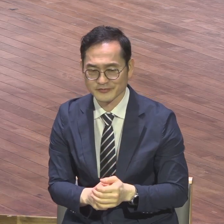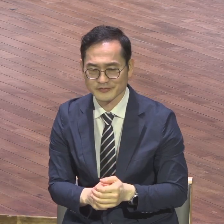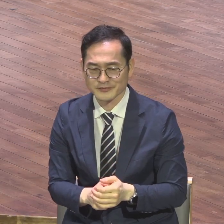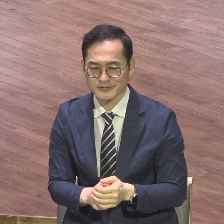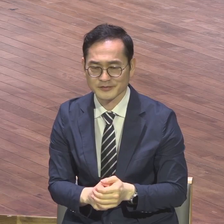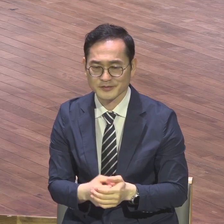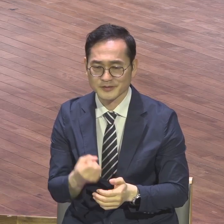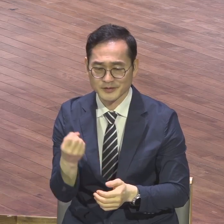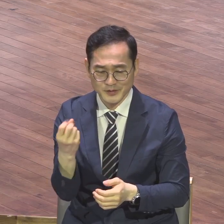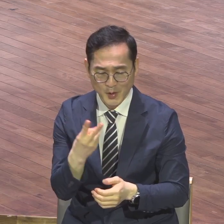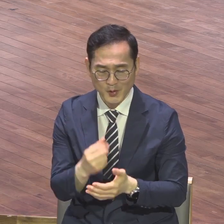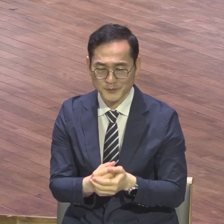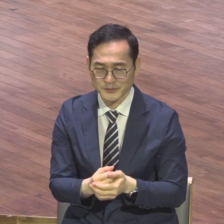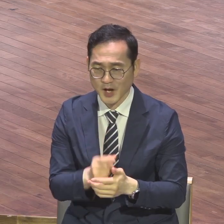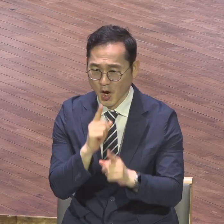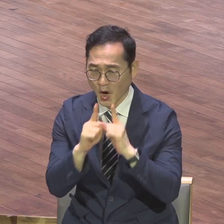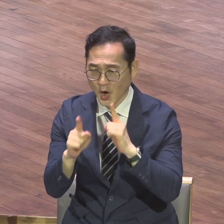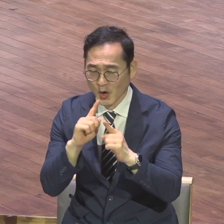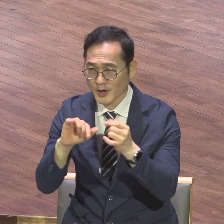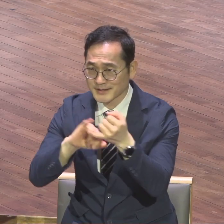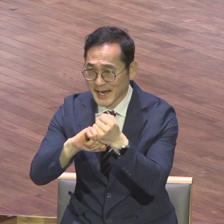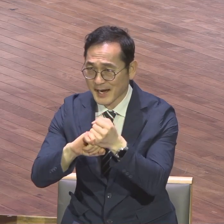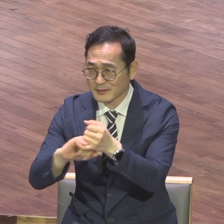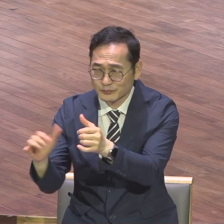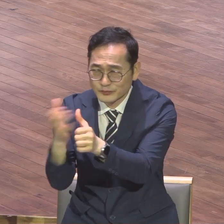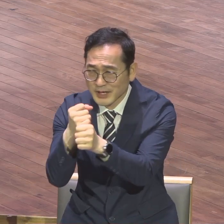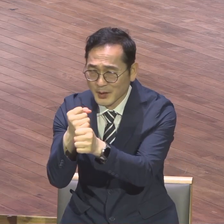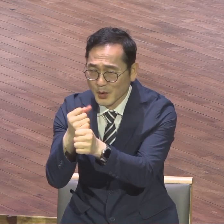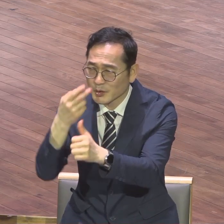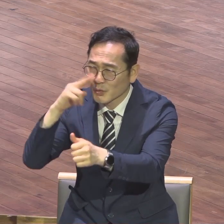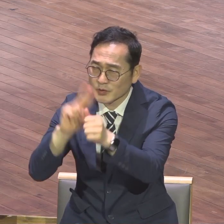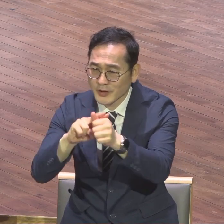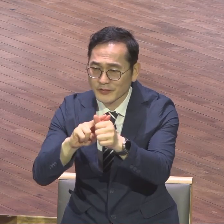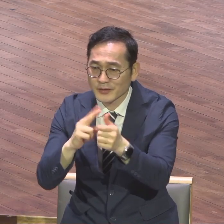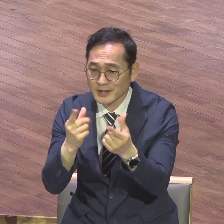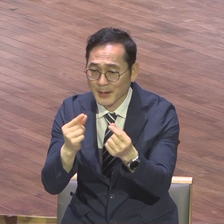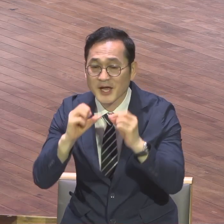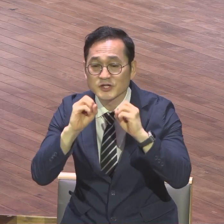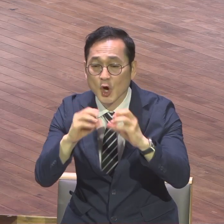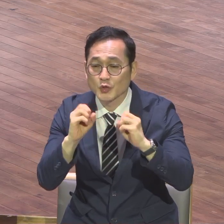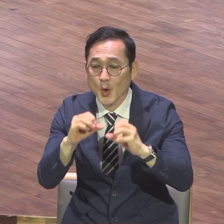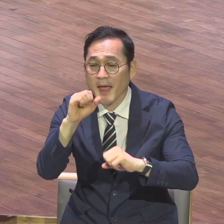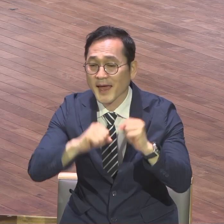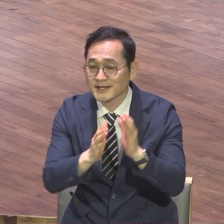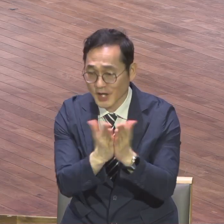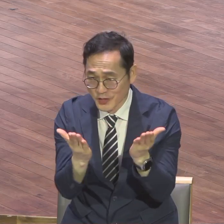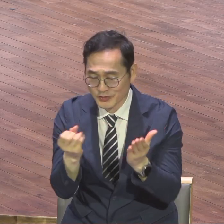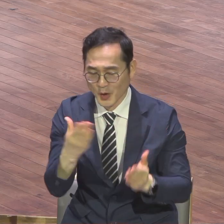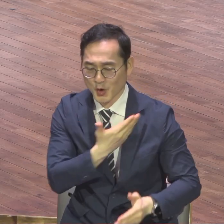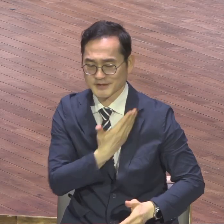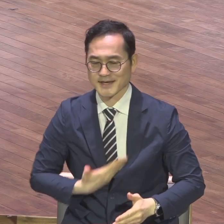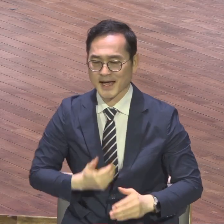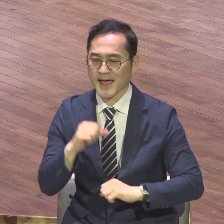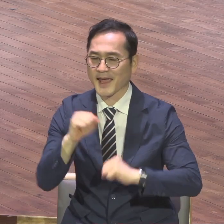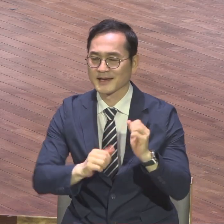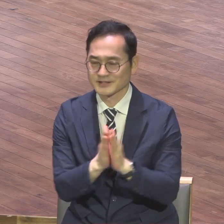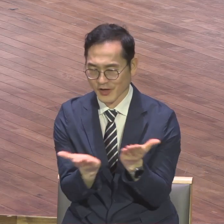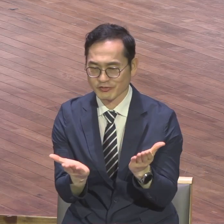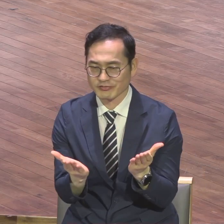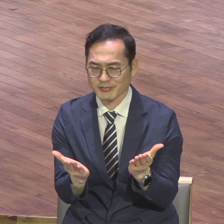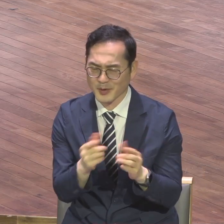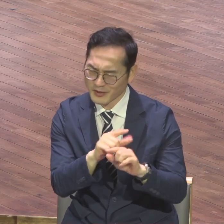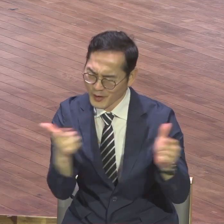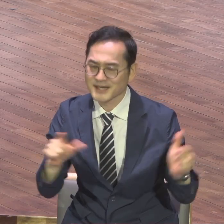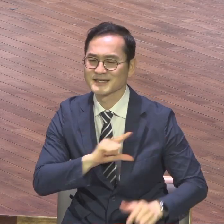8절의 언약을 붙잡고 도전한 내용이 담겼기 때문에 전도행전, 제자행전 그렇게 말합니다.